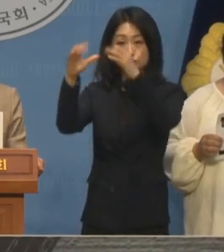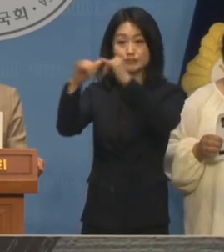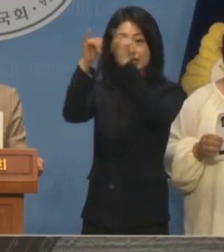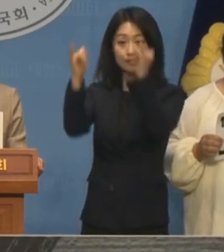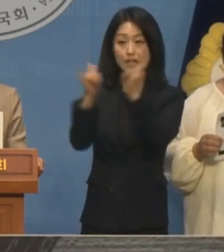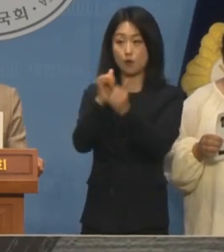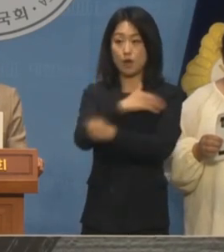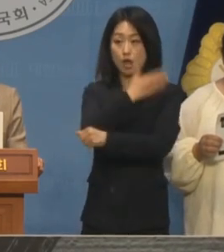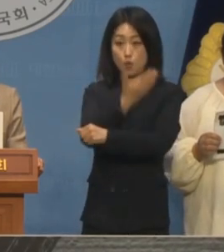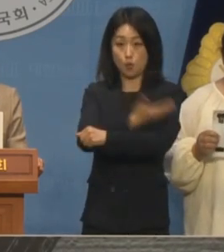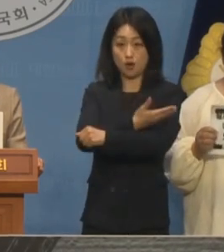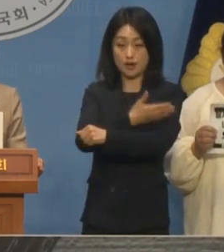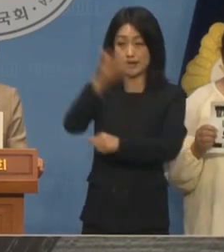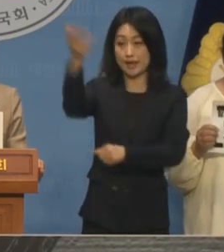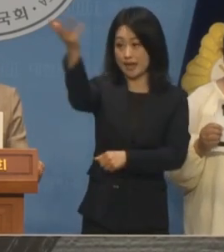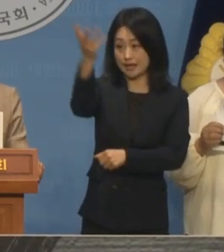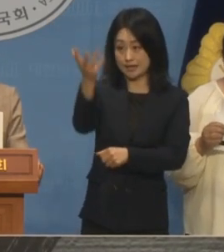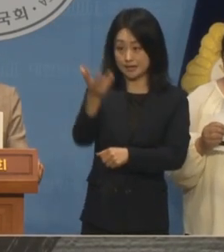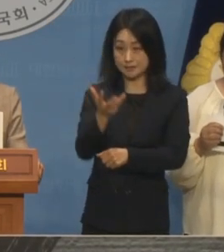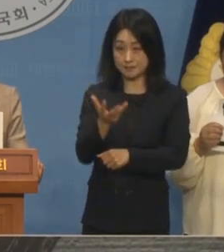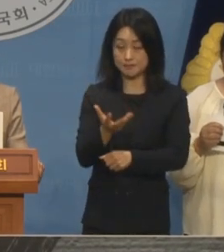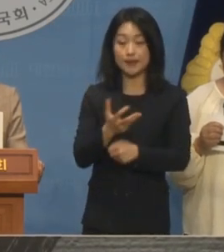국제사회의 권리 흐름을 직시하여